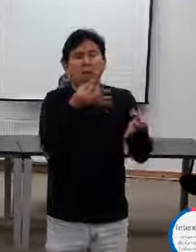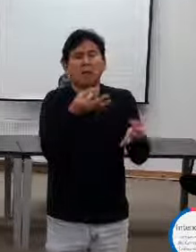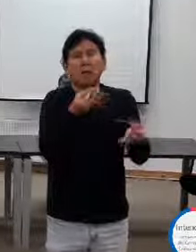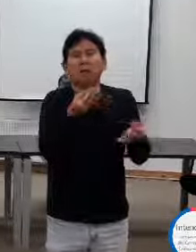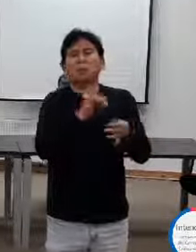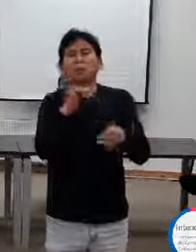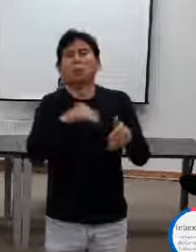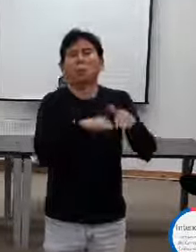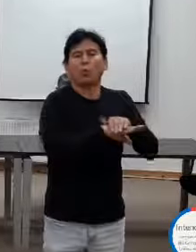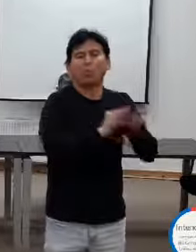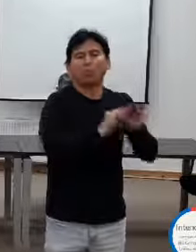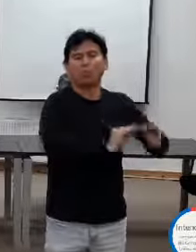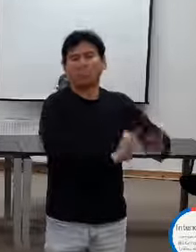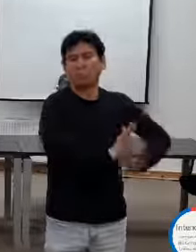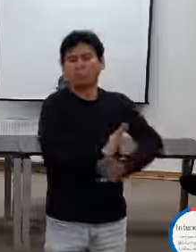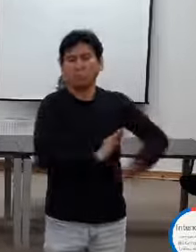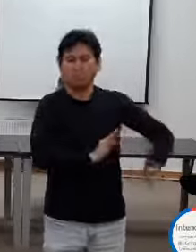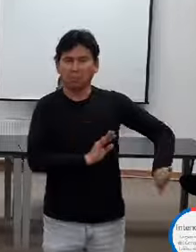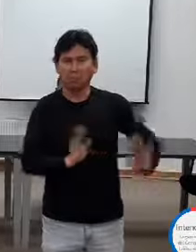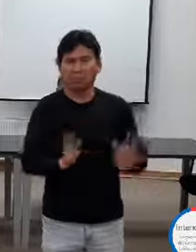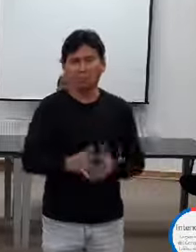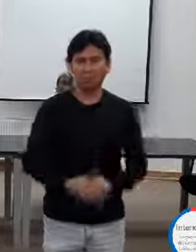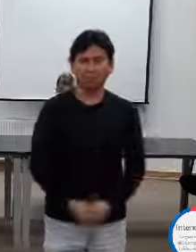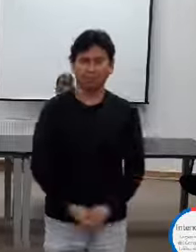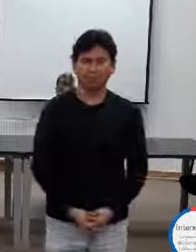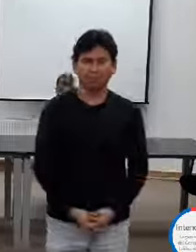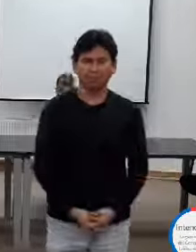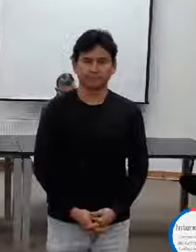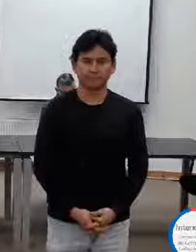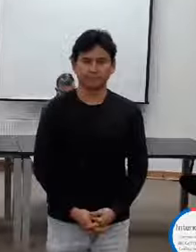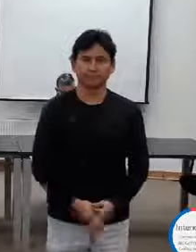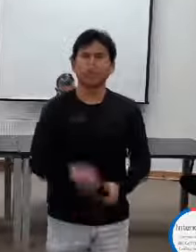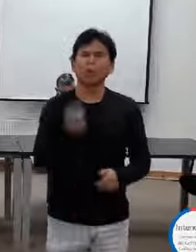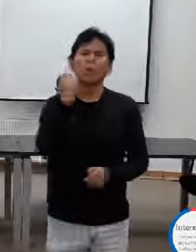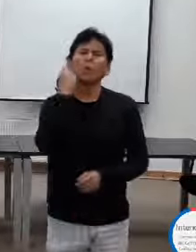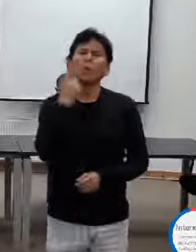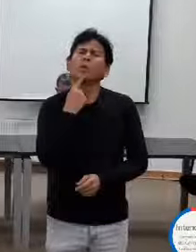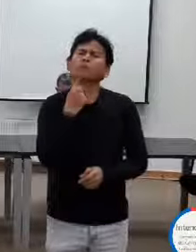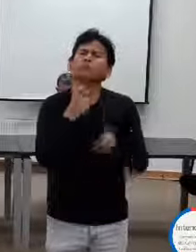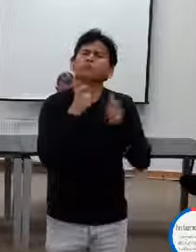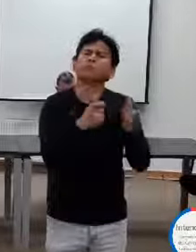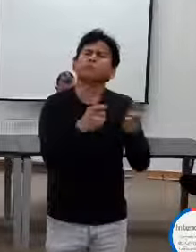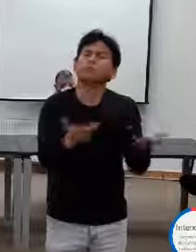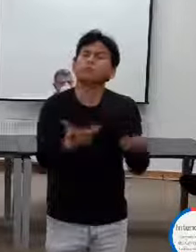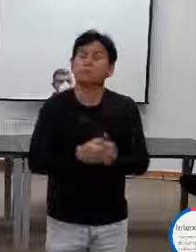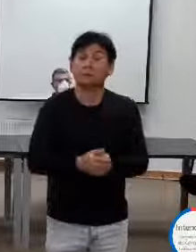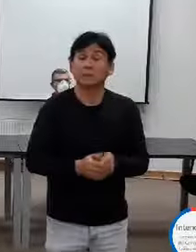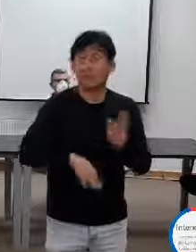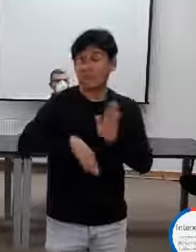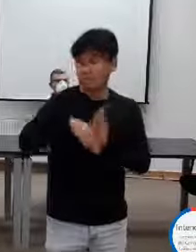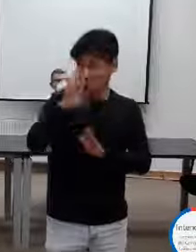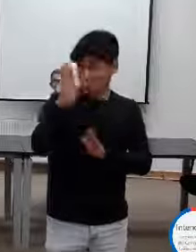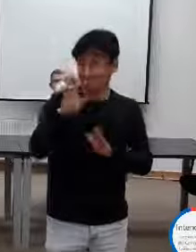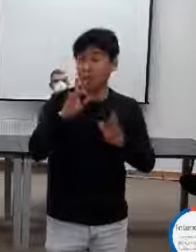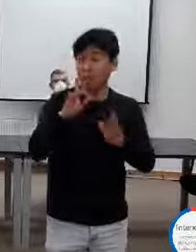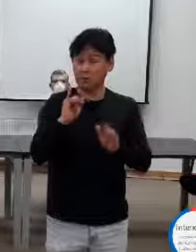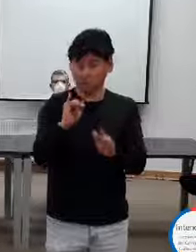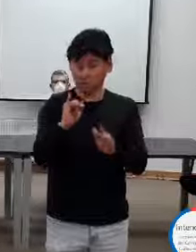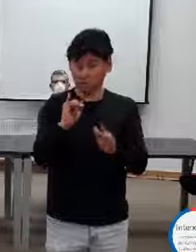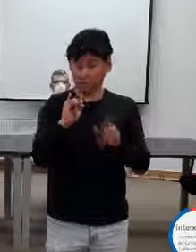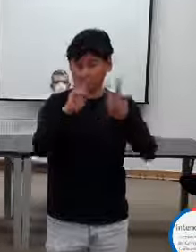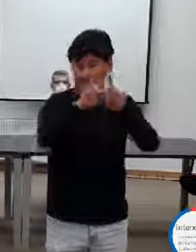discurso, que en la práctica no nos dé las garantías que esperamos. ¿Cuál ha sido el resultado de fiscalización? Mayoritariamente, en todo lo